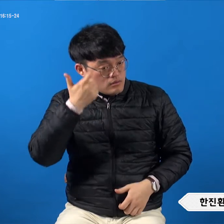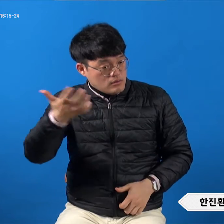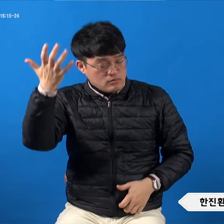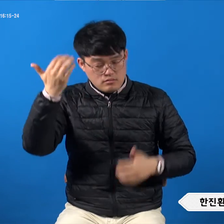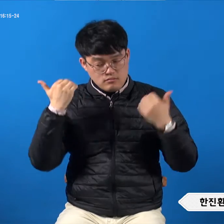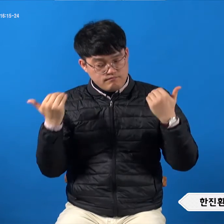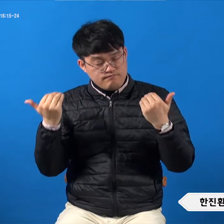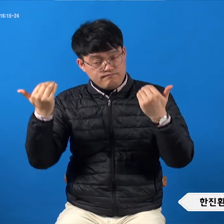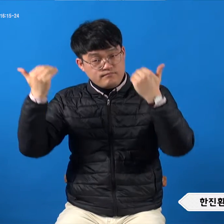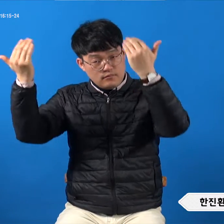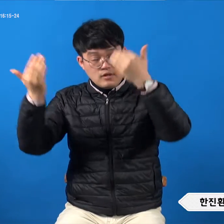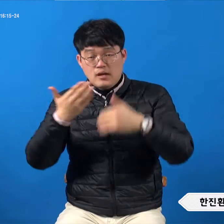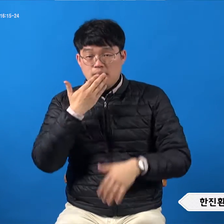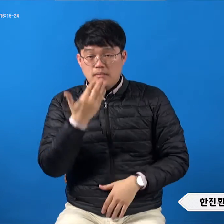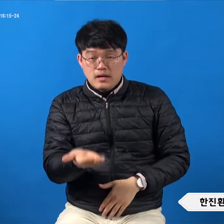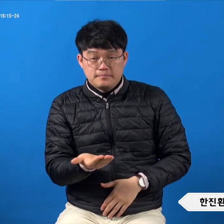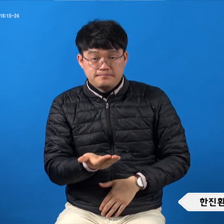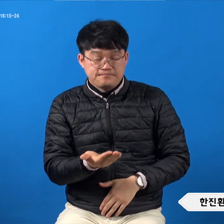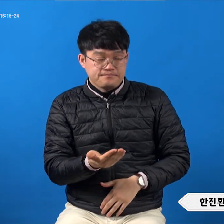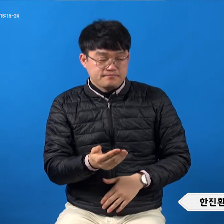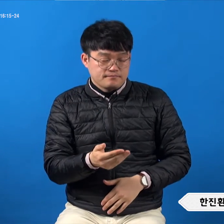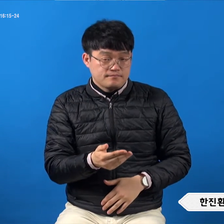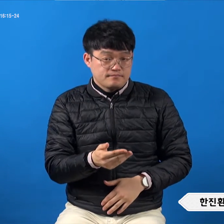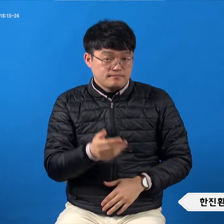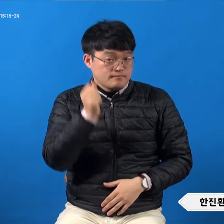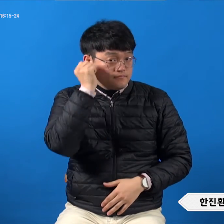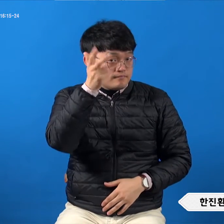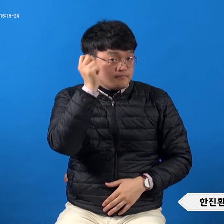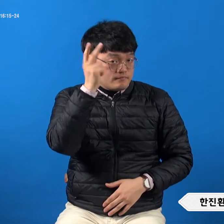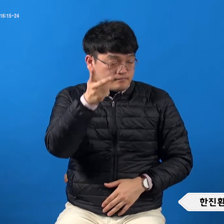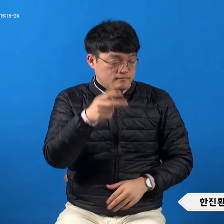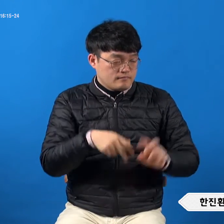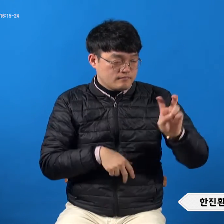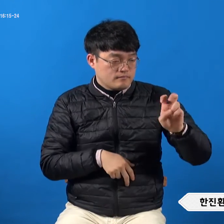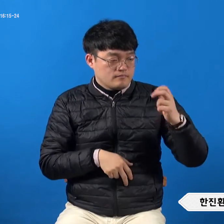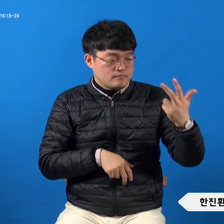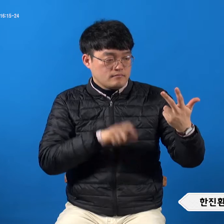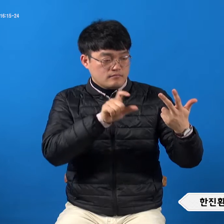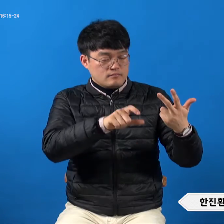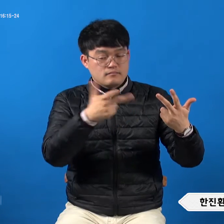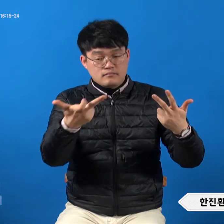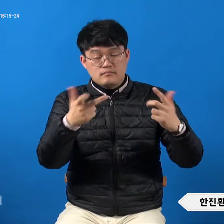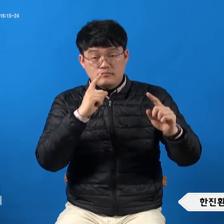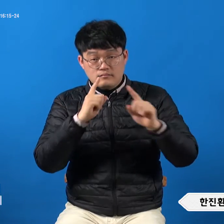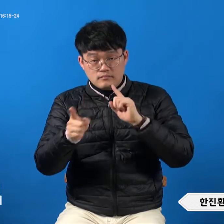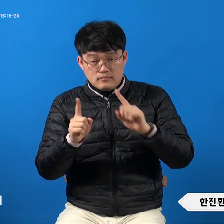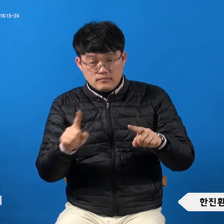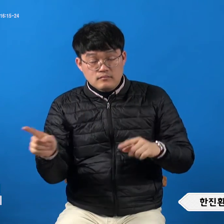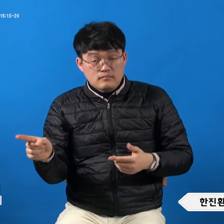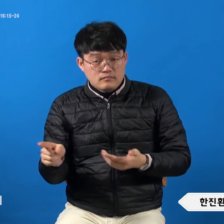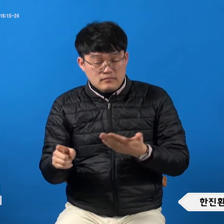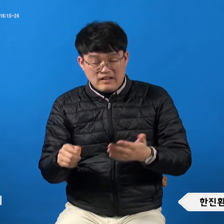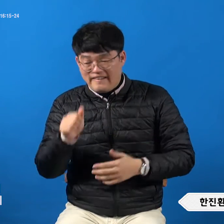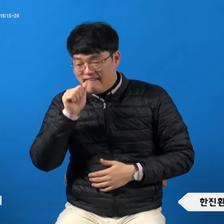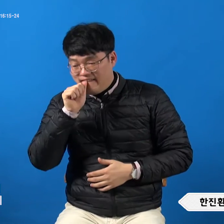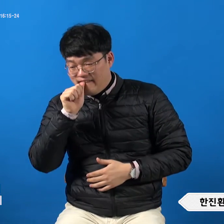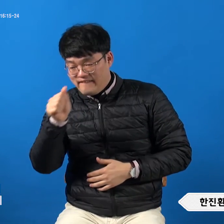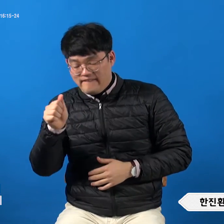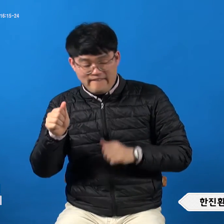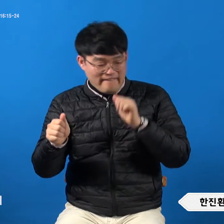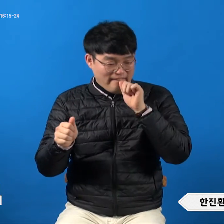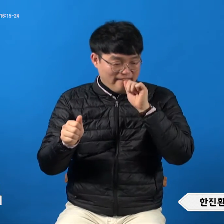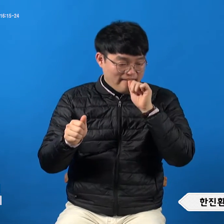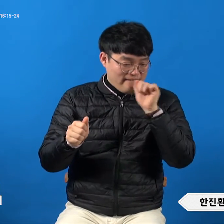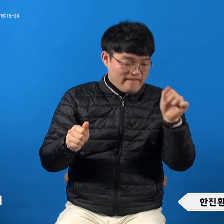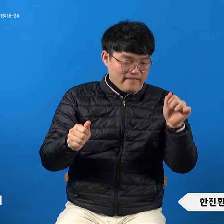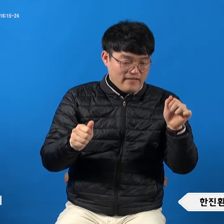영적으로 성숙해질 수 있습니다. 잠언 27장 17절에도 철이 철을 날카롭게 하는 것 같이 사람이